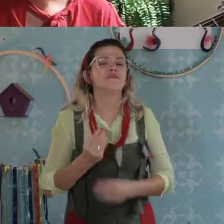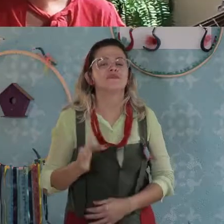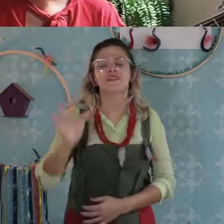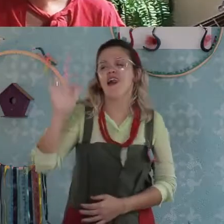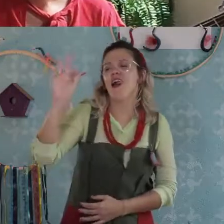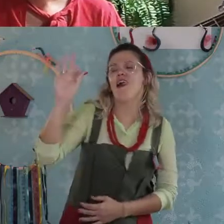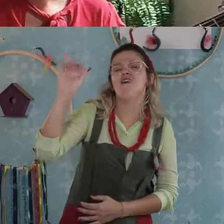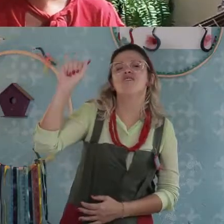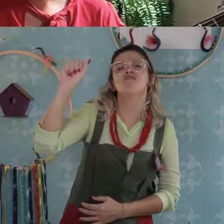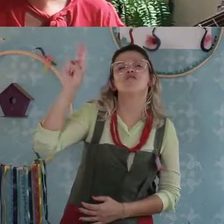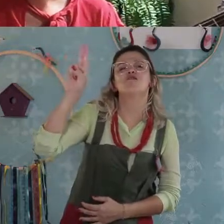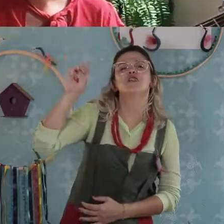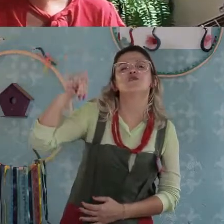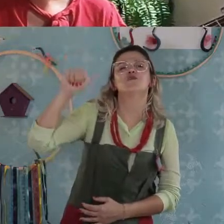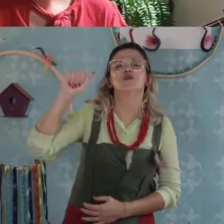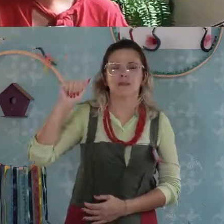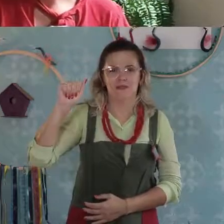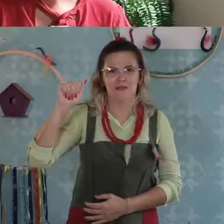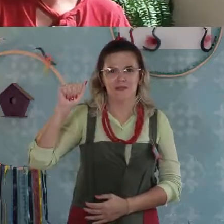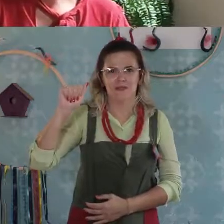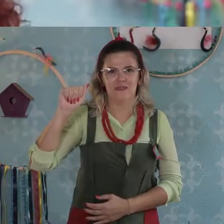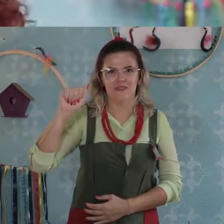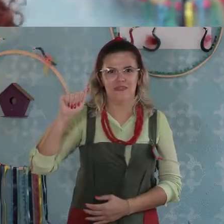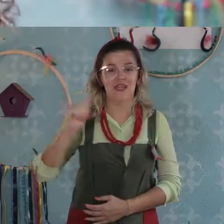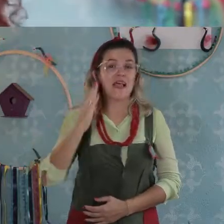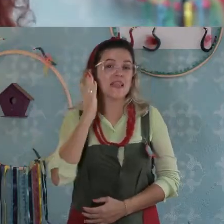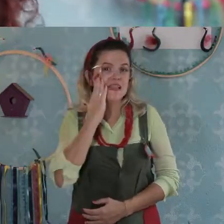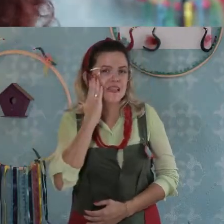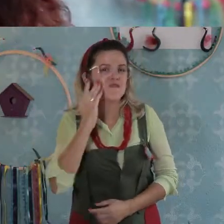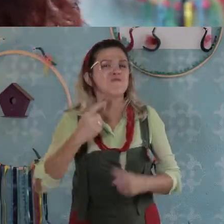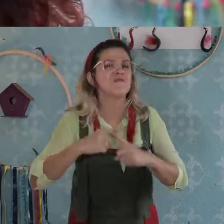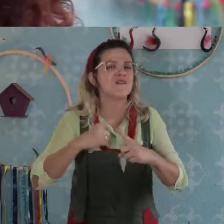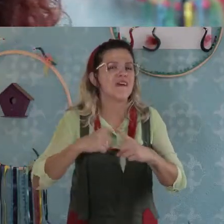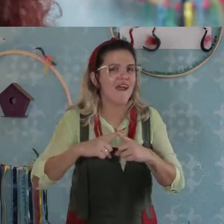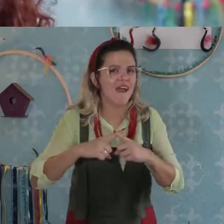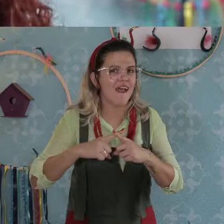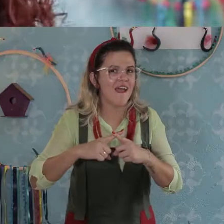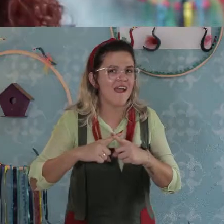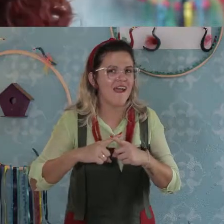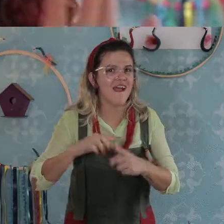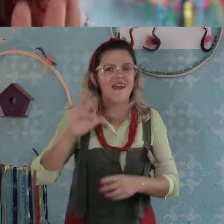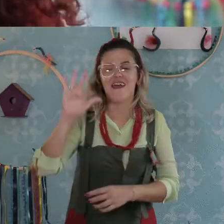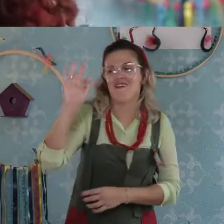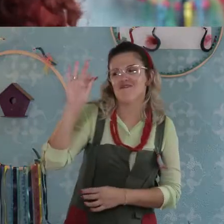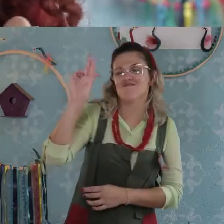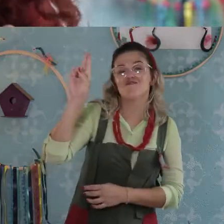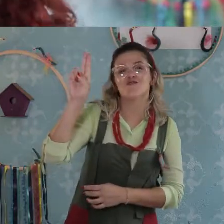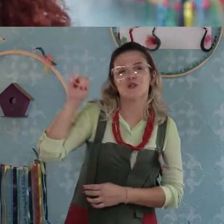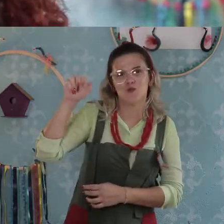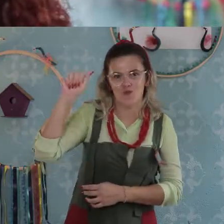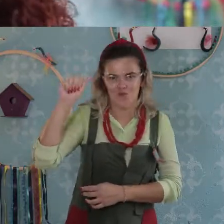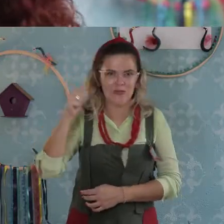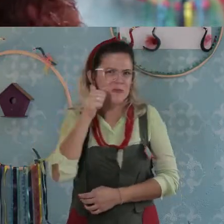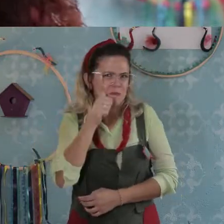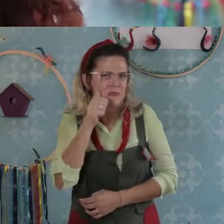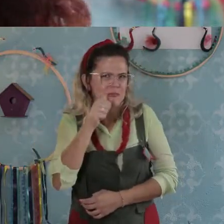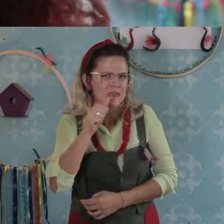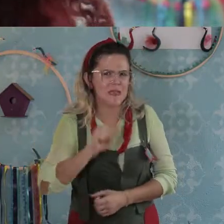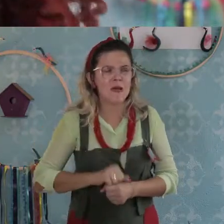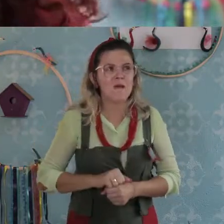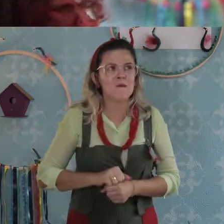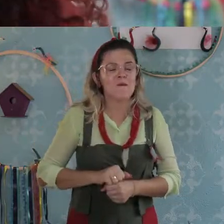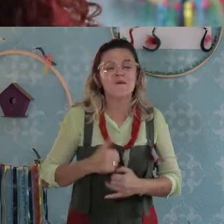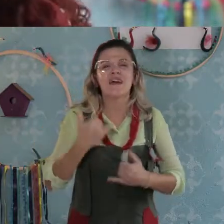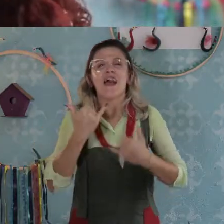quê? Ela foi apelidada de Fauna pelo seu jeito ligeiro, certeiro de correr